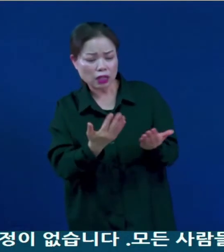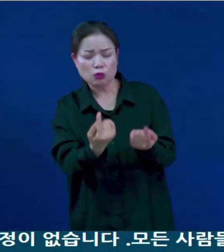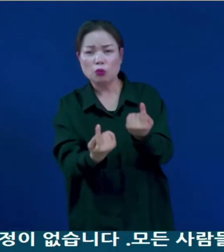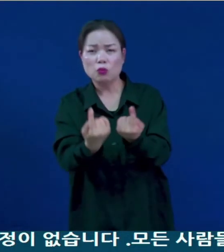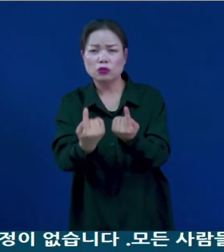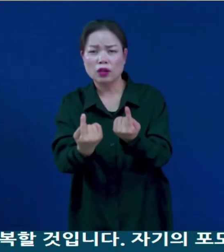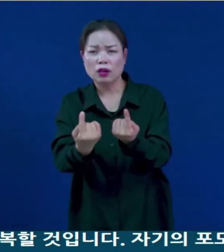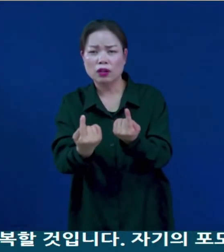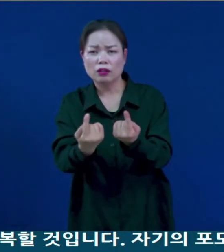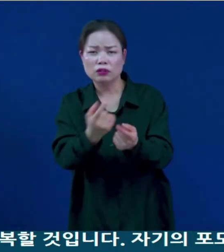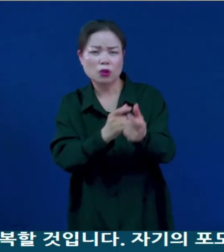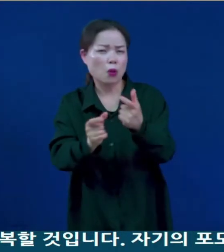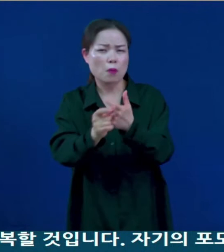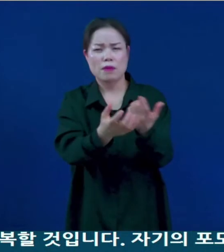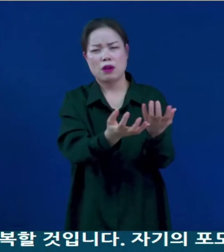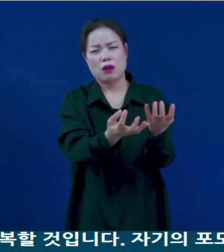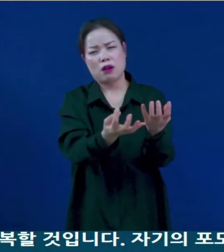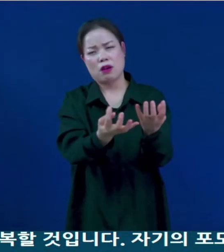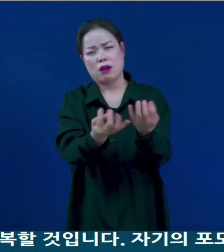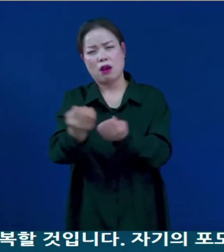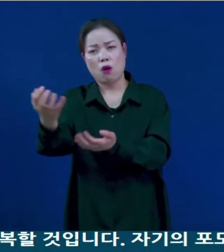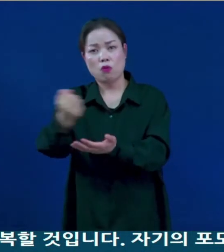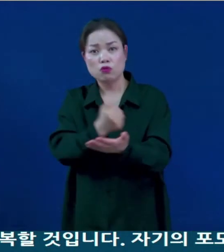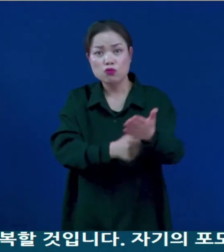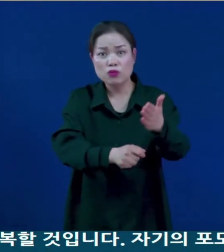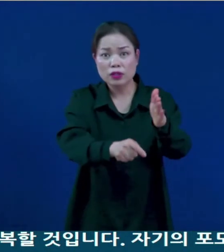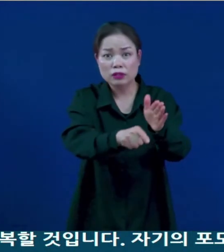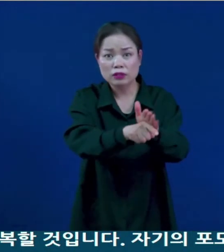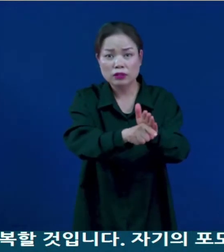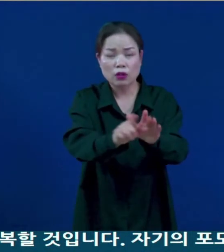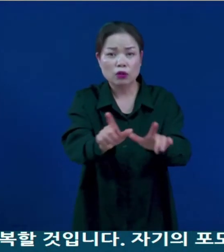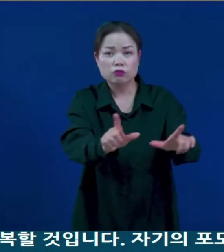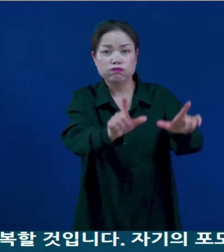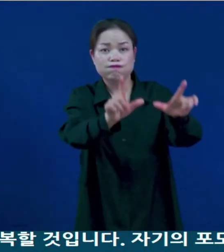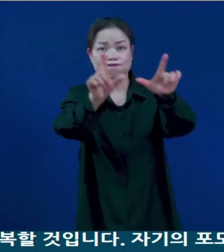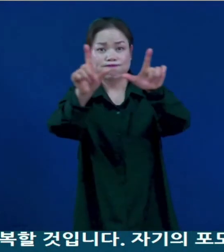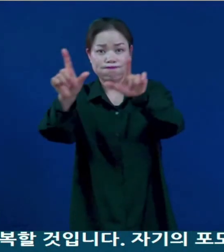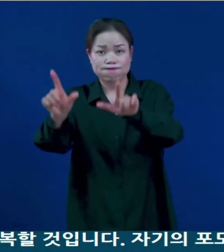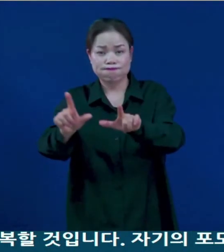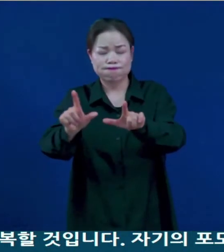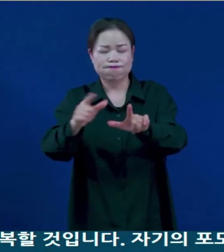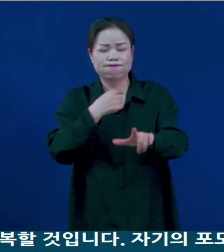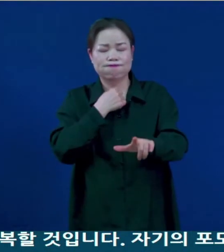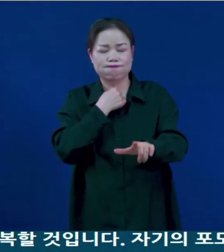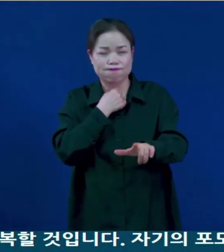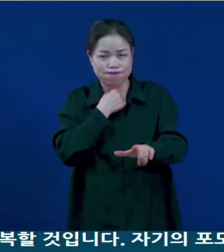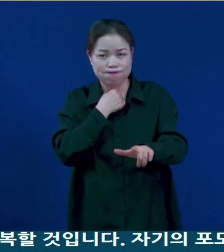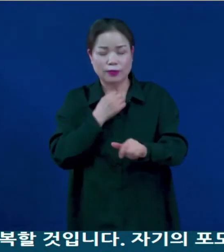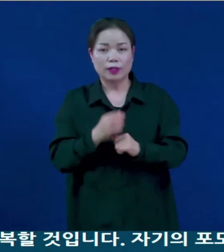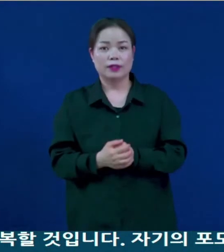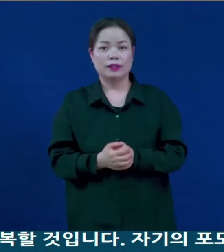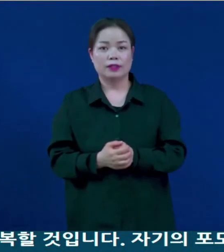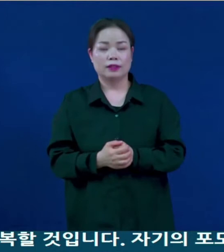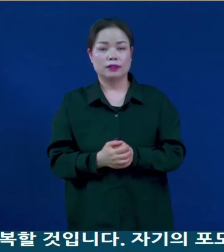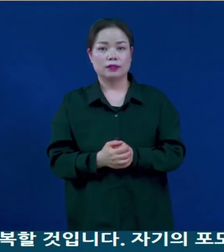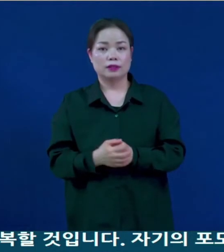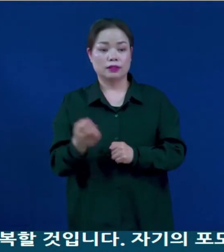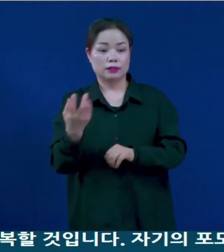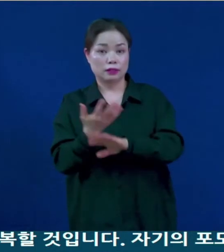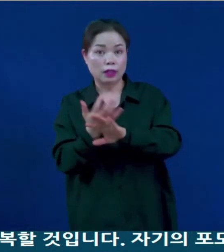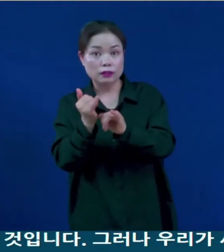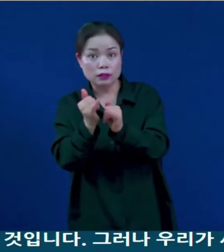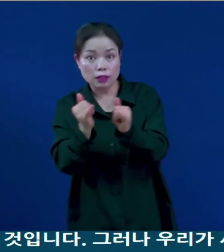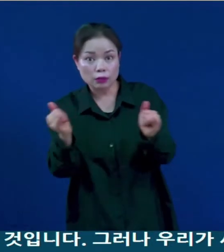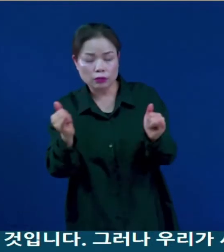것보다 더 많은 것을 얻어내서 누리면서 살고 싶어 합니다. 그래서 다른